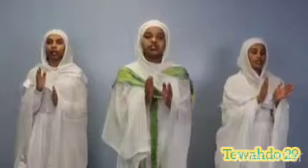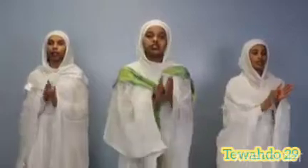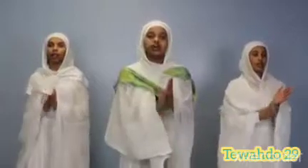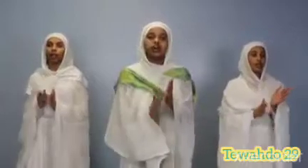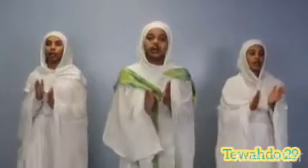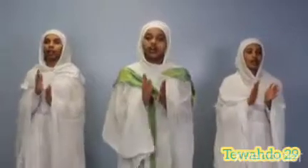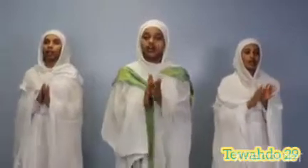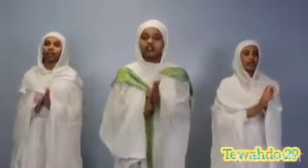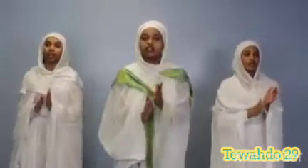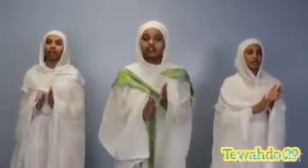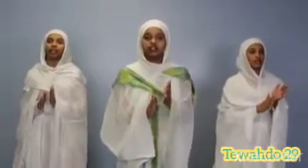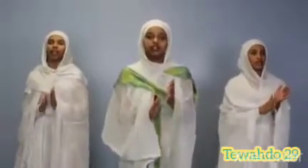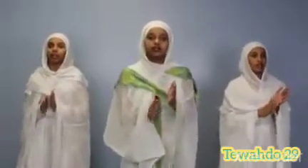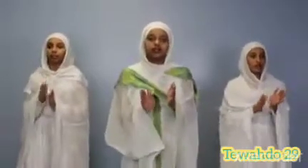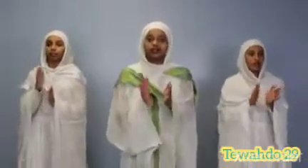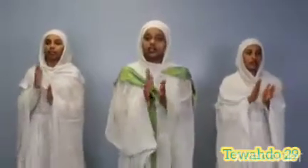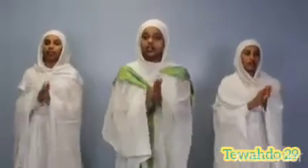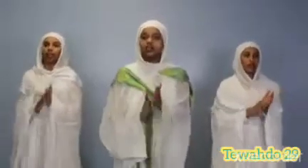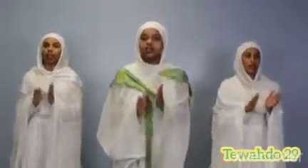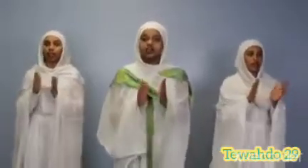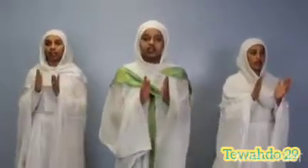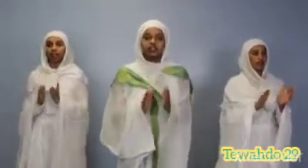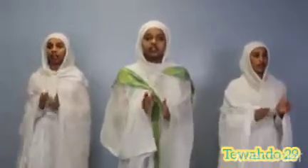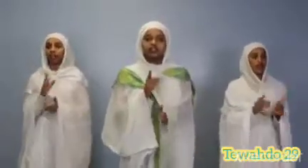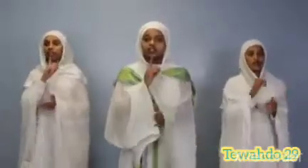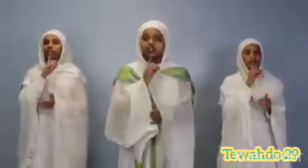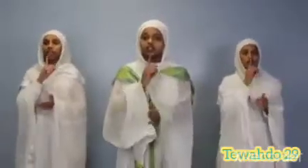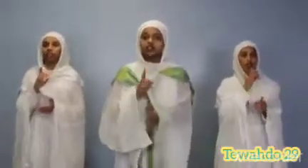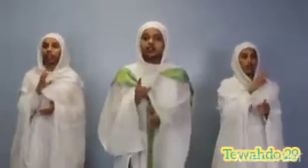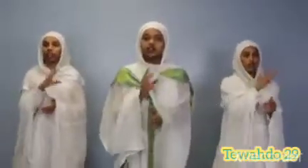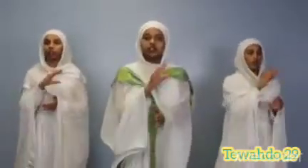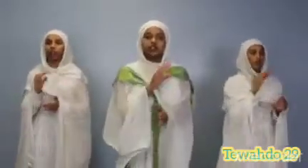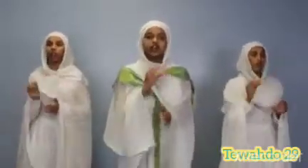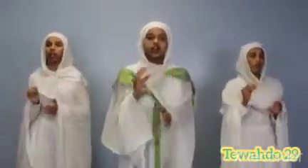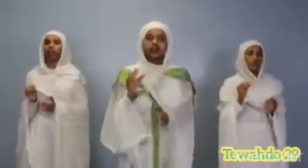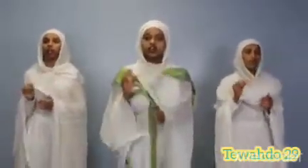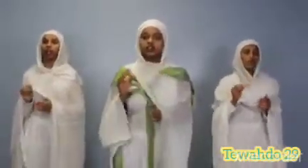ክርስቶስ ይማረን መሐሪ ነውና